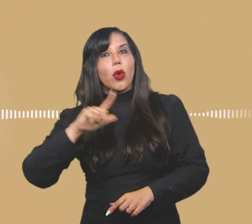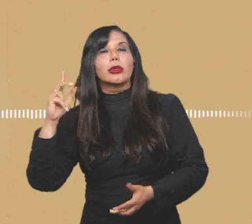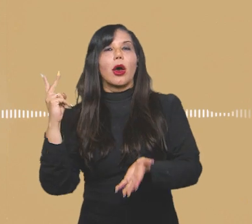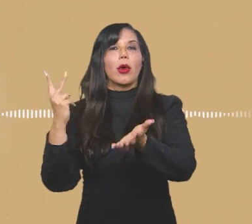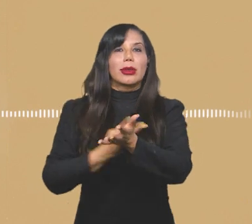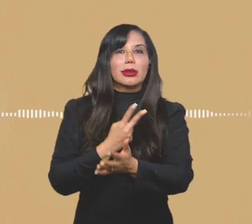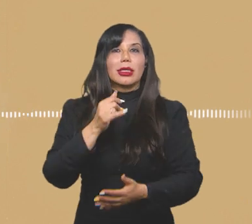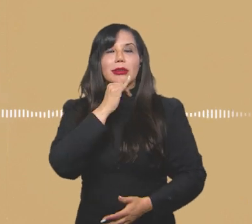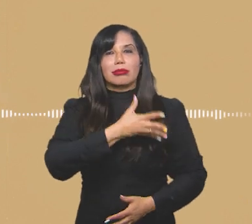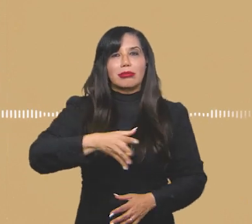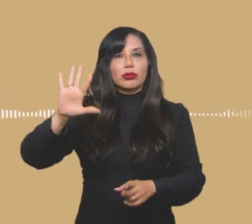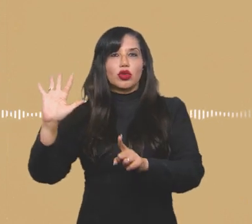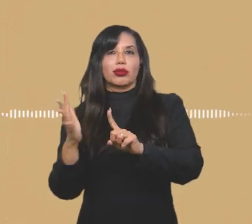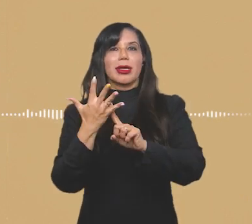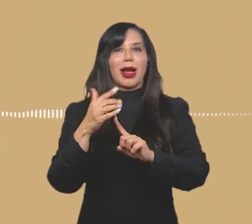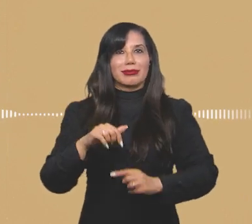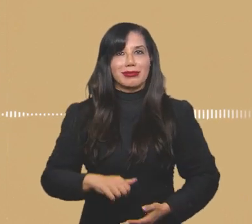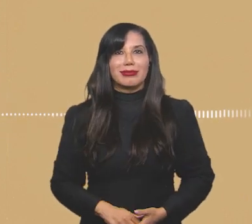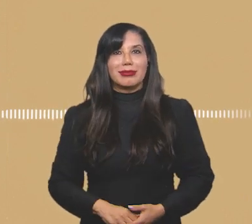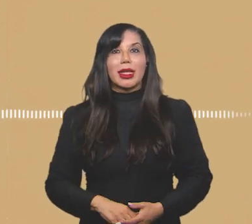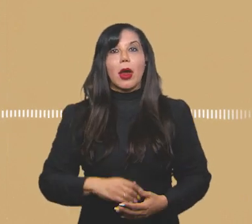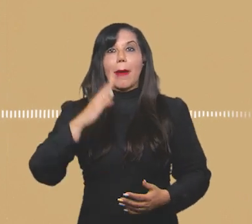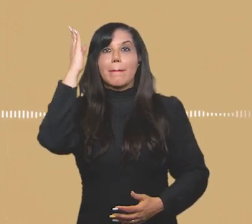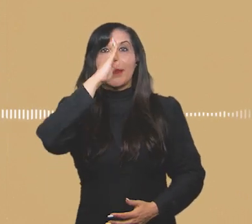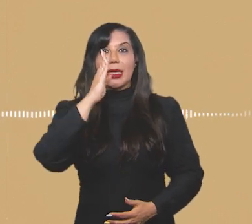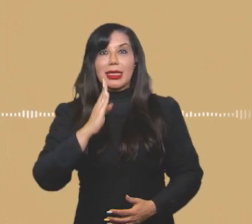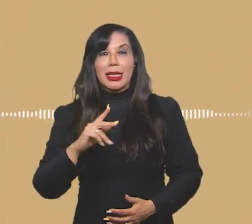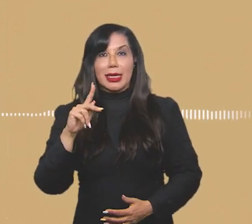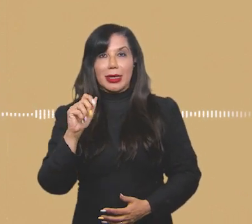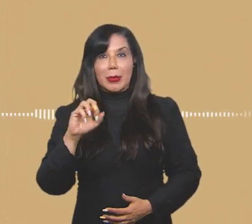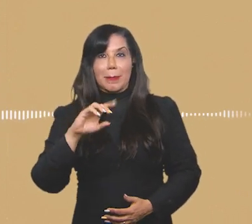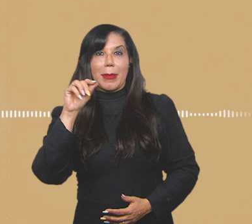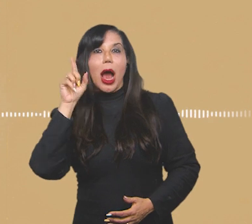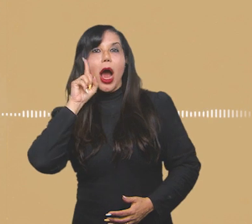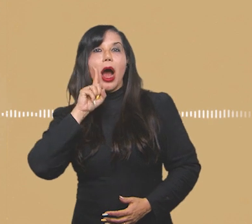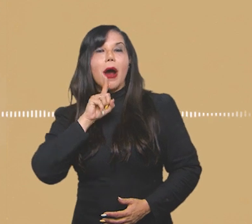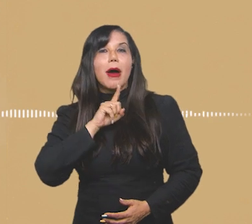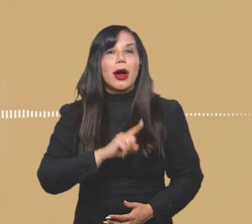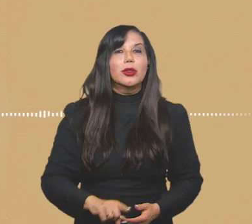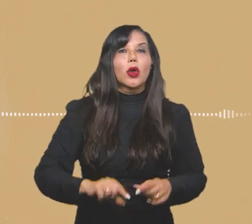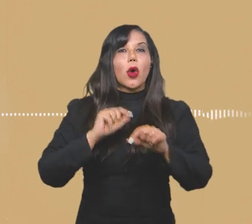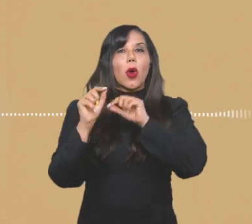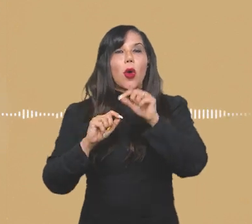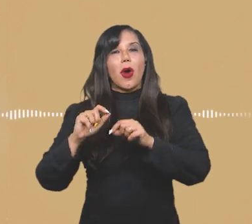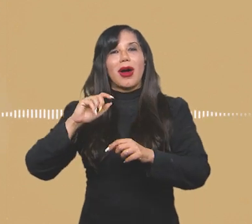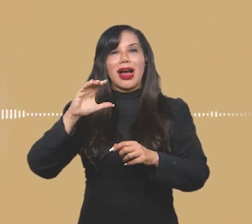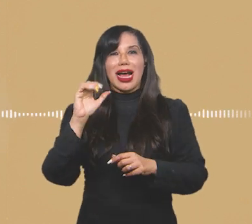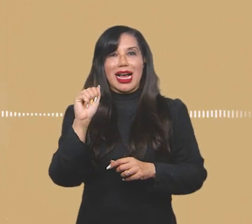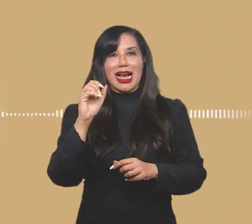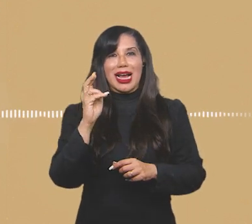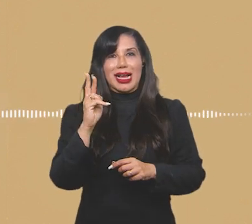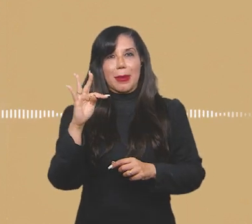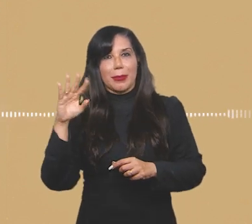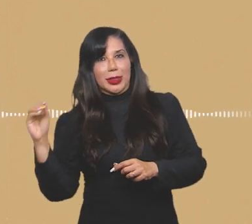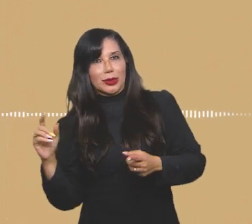outros periódicos desse segmento surgiriam inspirados por ele. Brasileiro Pardo, O Cabrito,